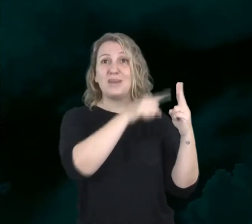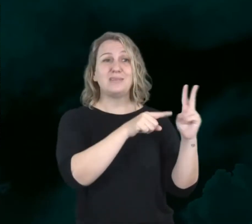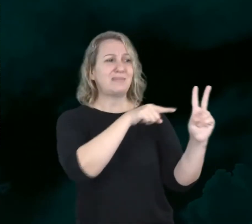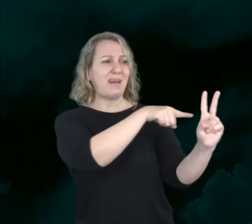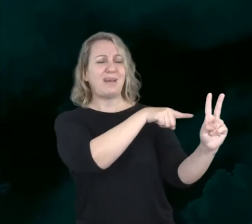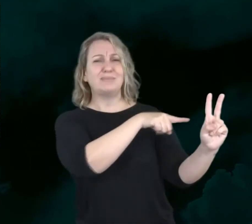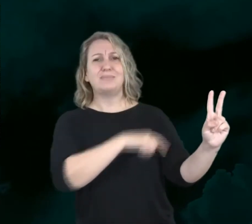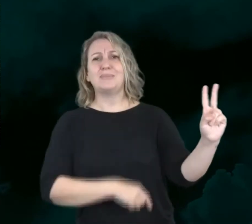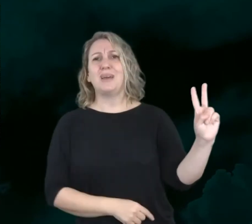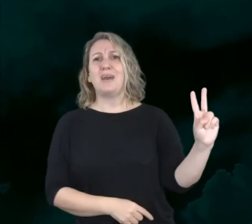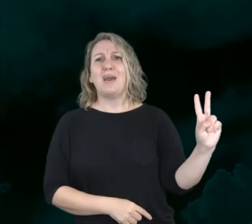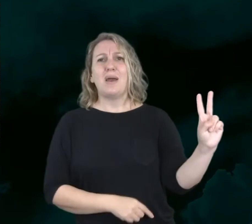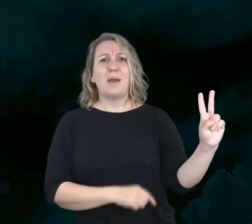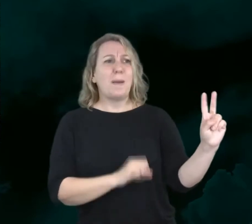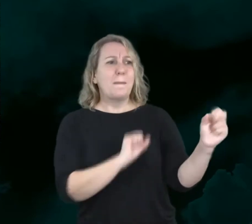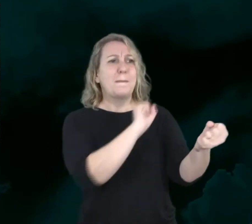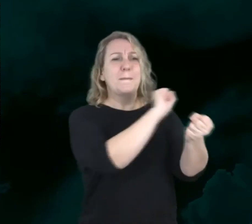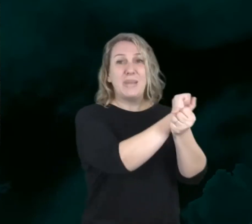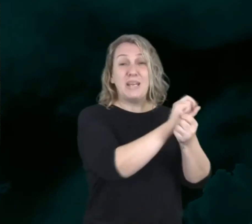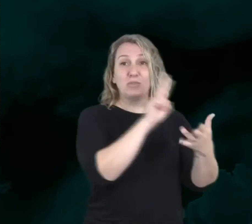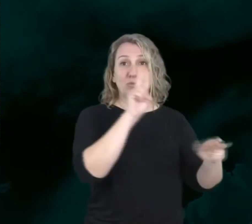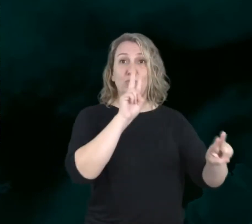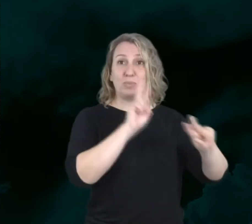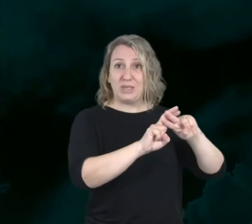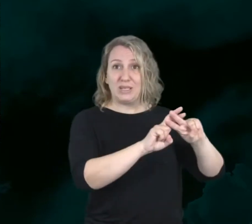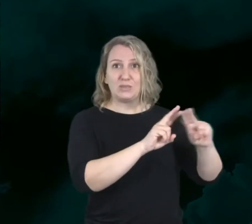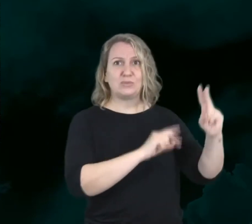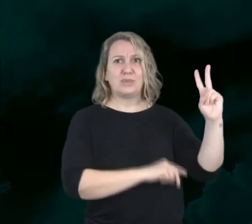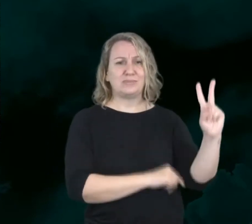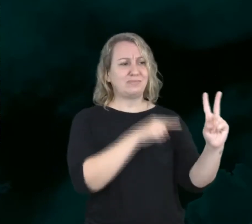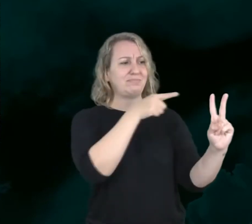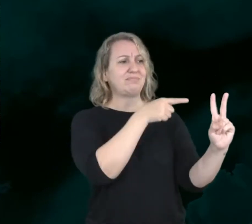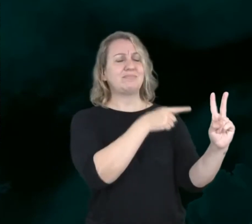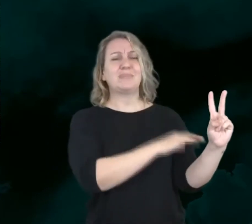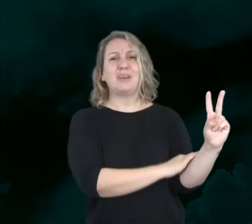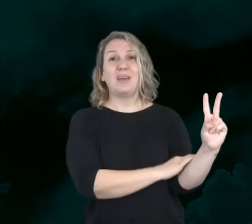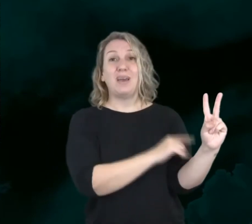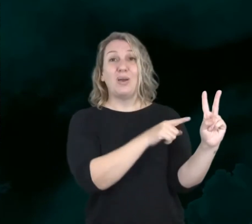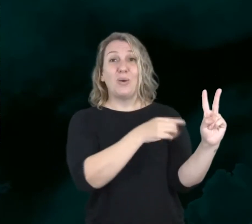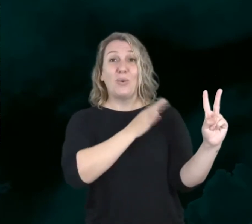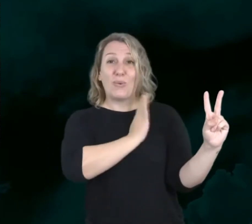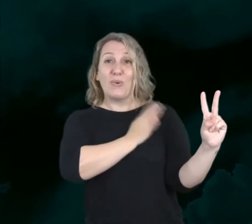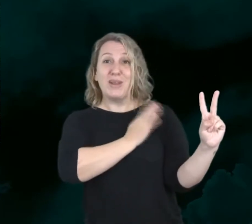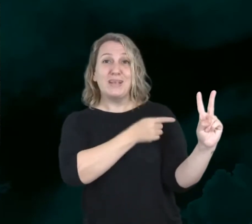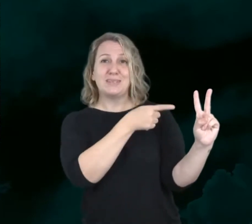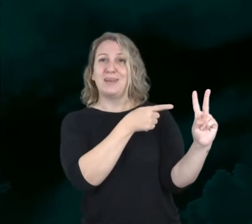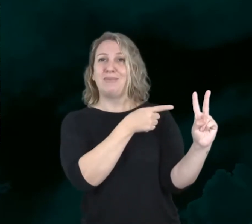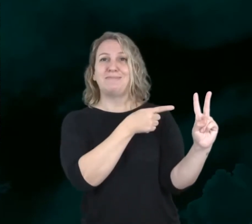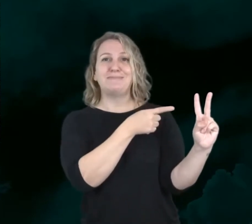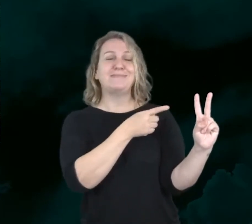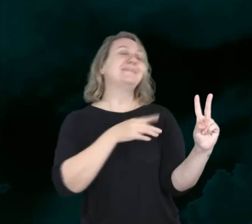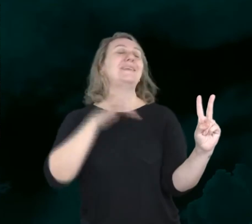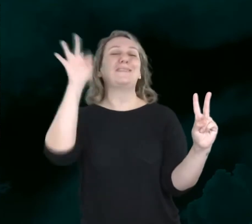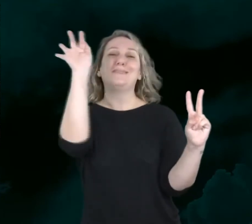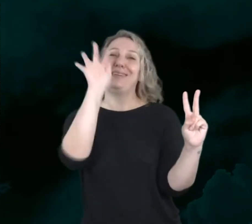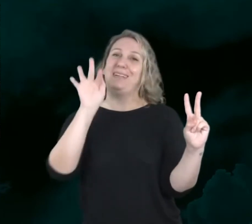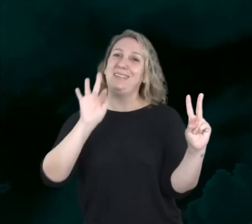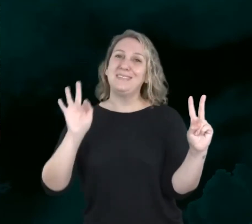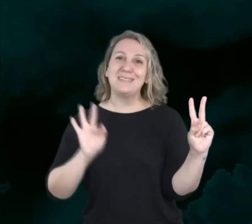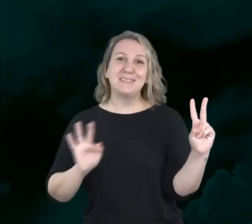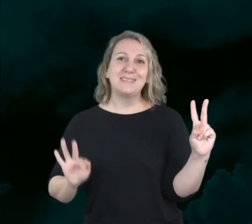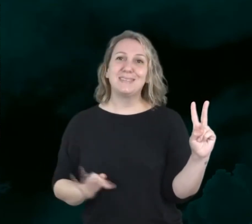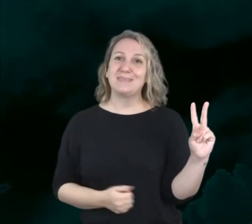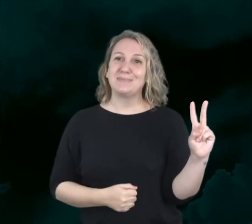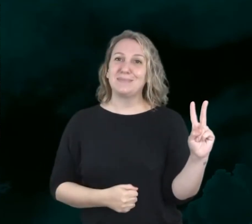intenso trabalho traga fadiga, mas também traga aborrecimentos, mas, meus queridos irmãos, traz muita alegria, traz